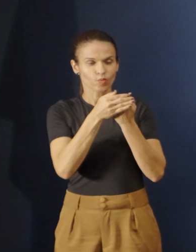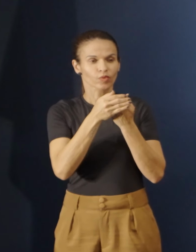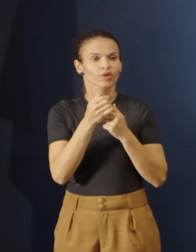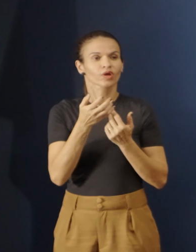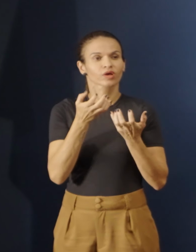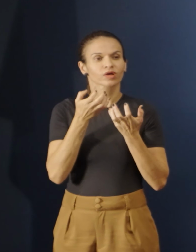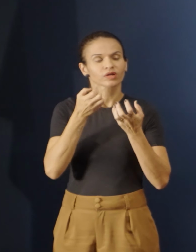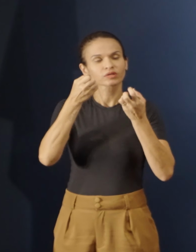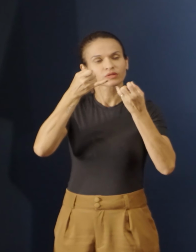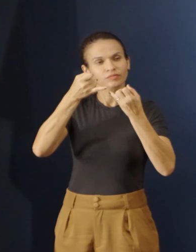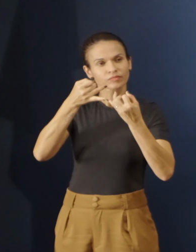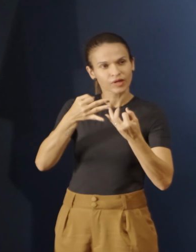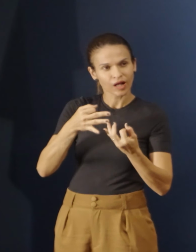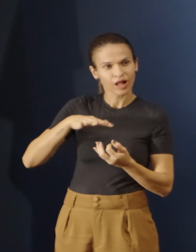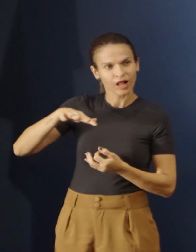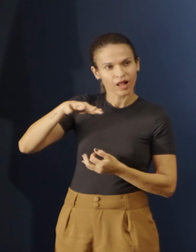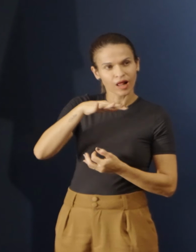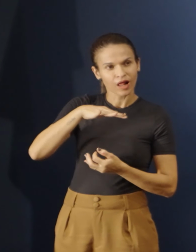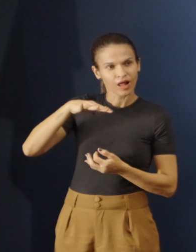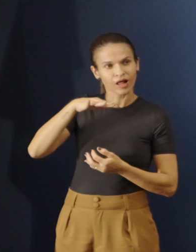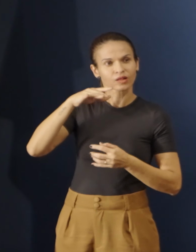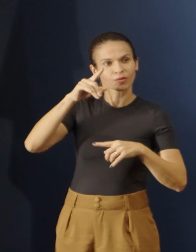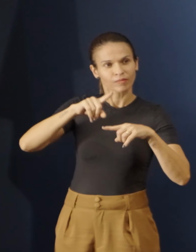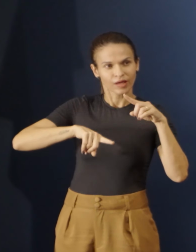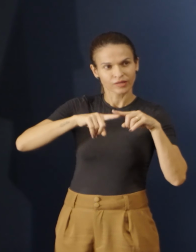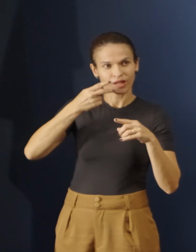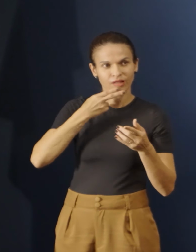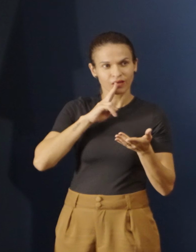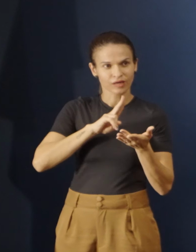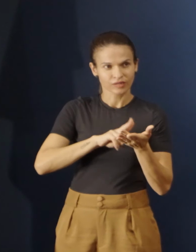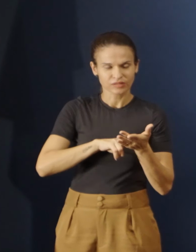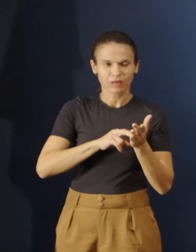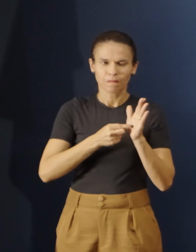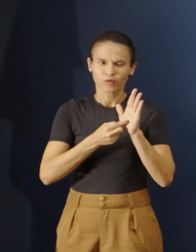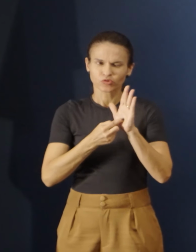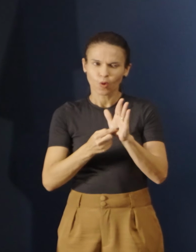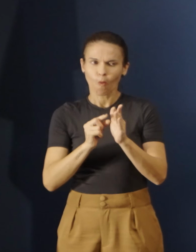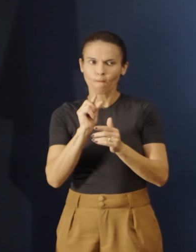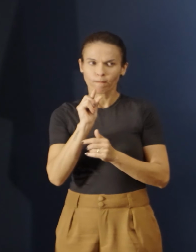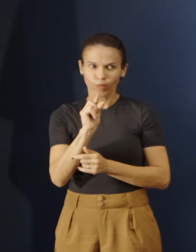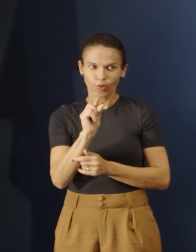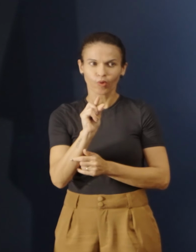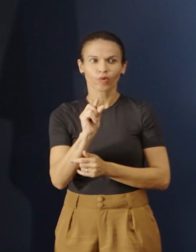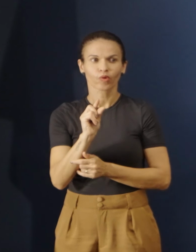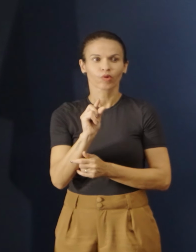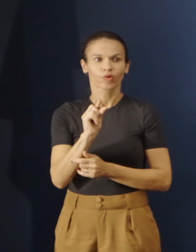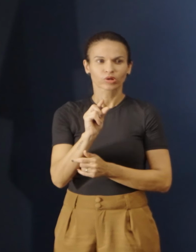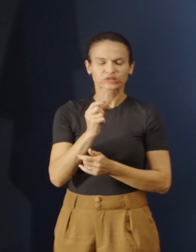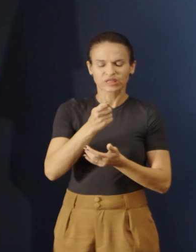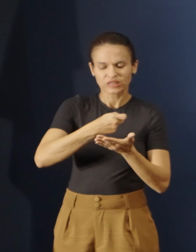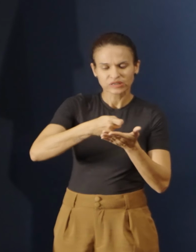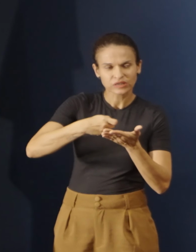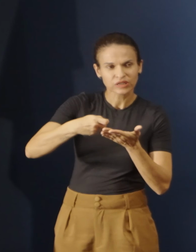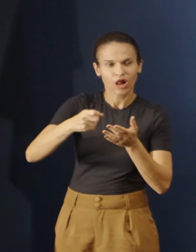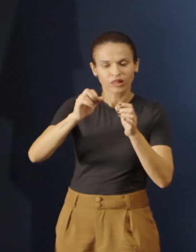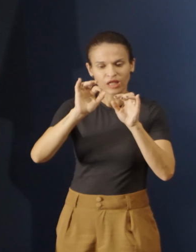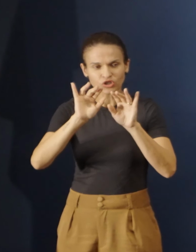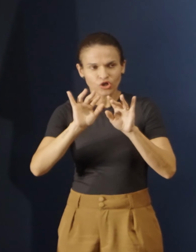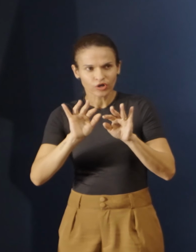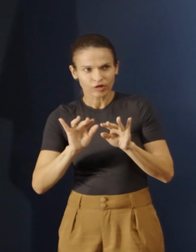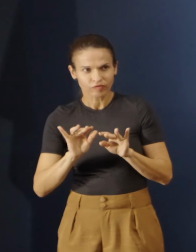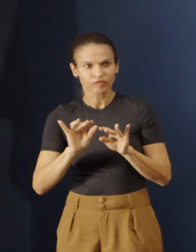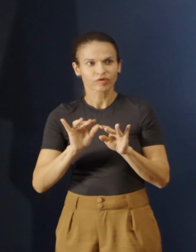também sobre essa dimensão mesmo da materialidade na carta. Você apontou um pouquinho aí sobre ter isso de ser manuscrita, datilografada,